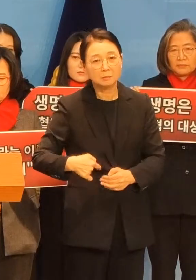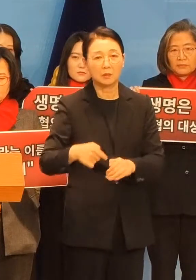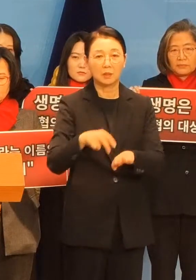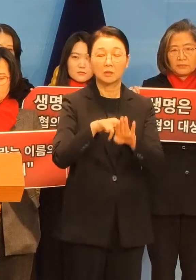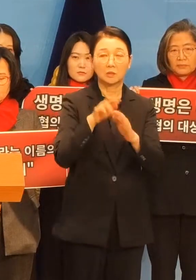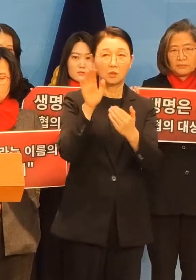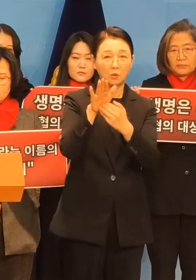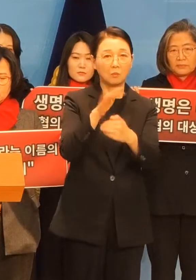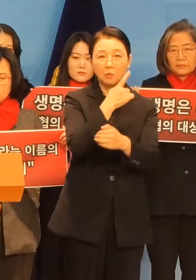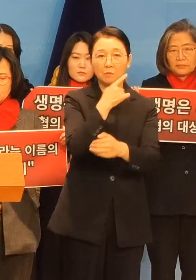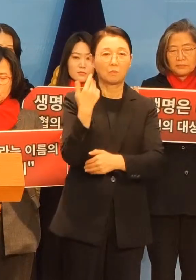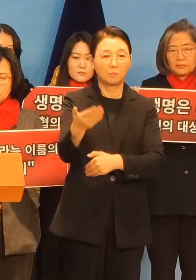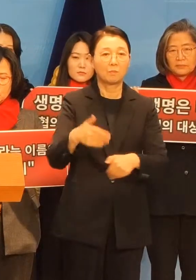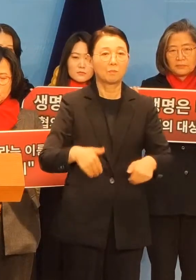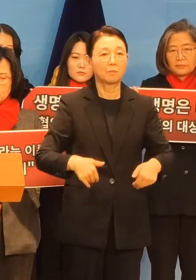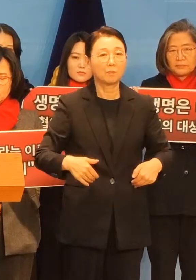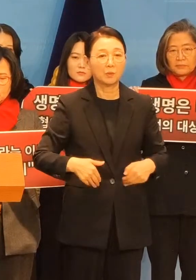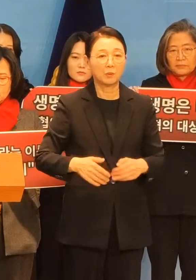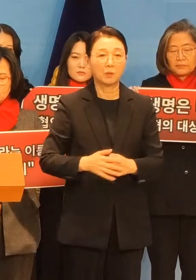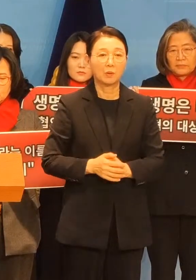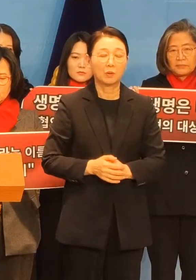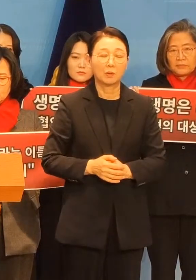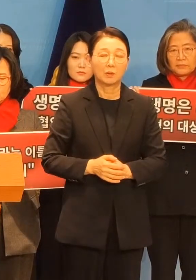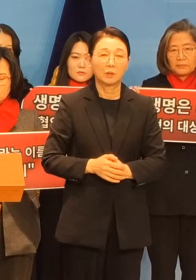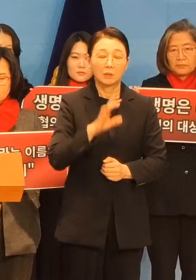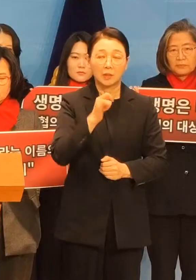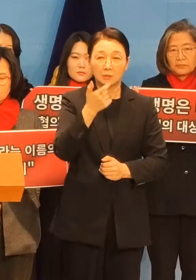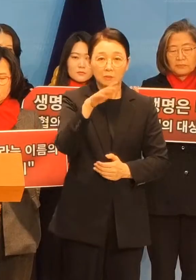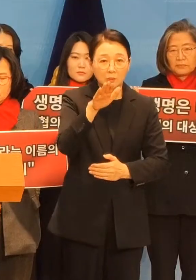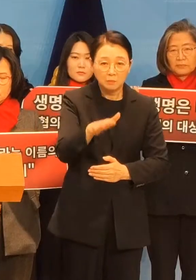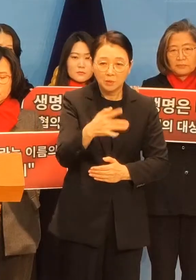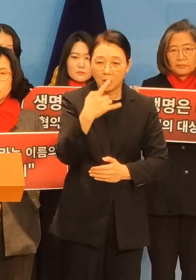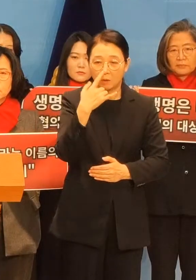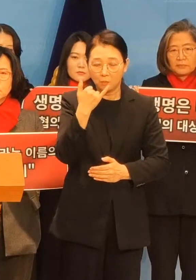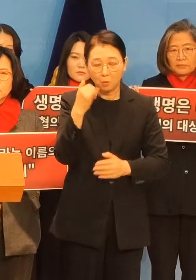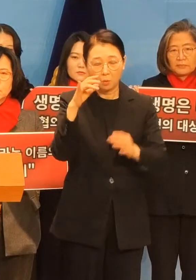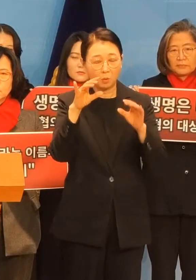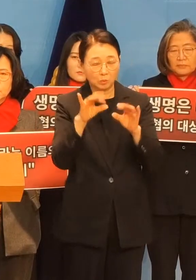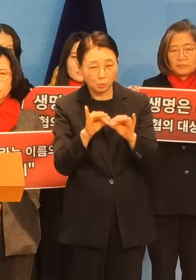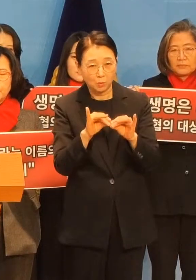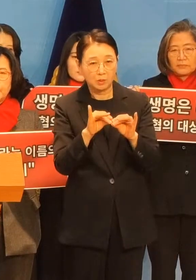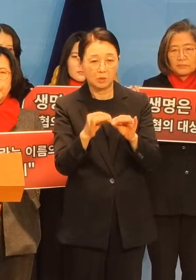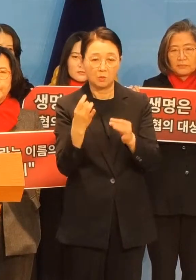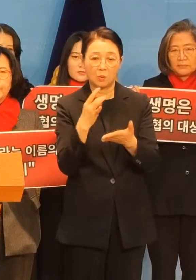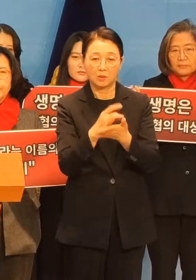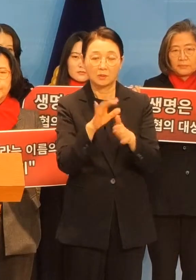보장하라. 미성년자 보호자 동의 원칙을 즉각 회복하라.